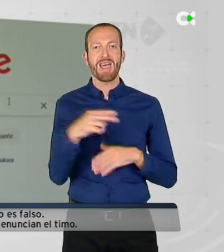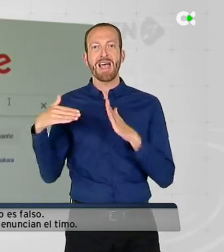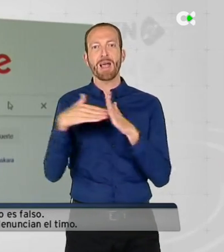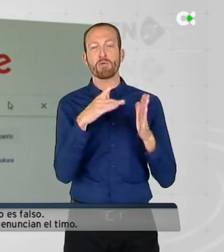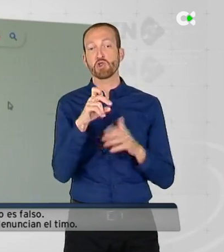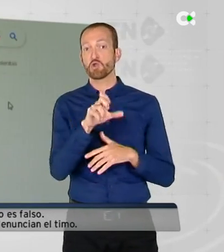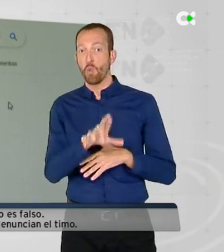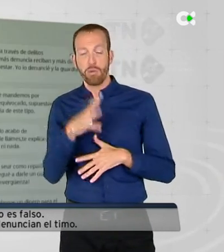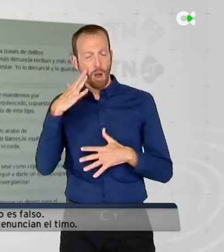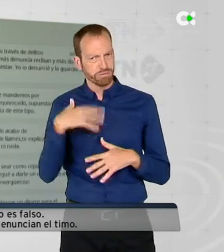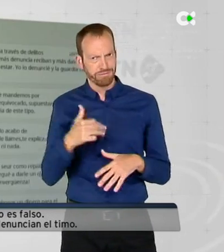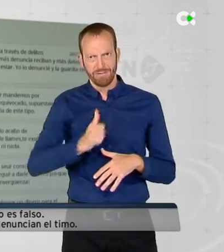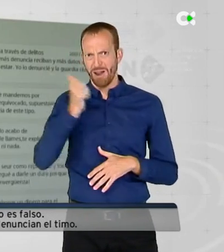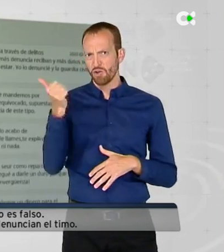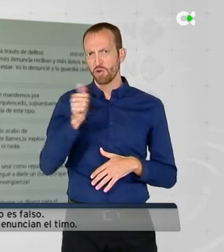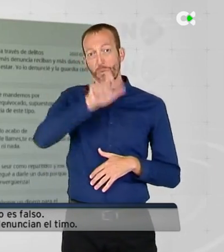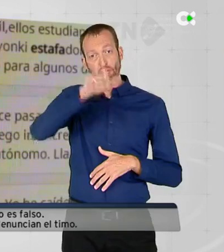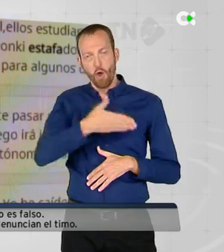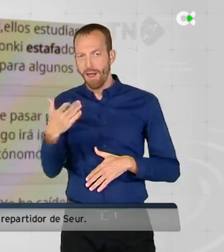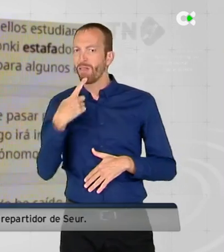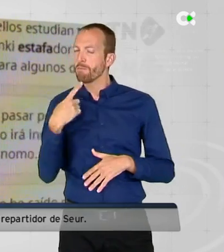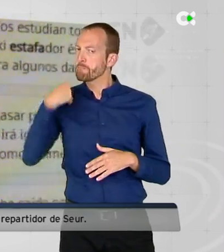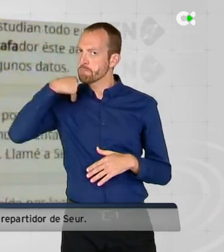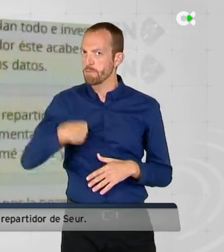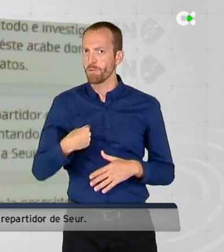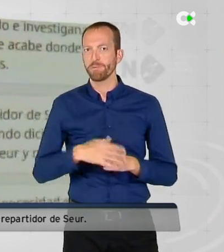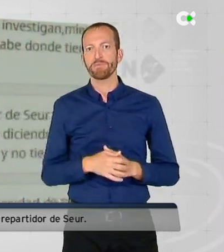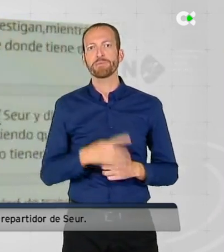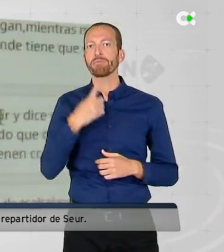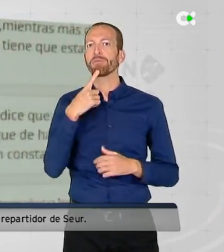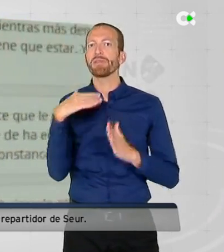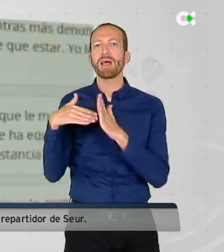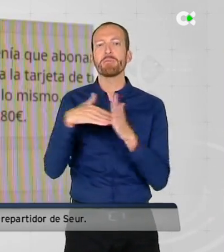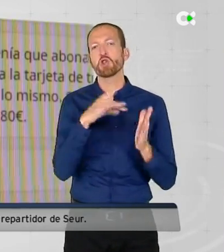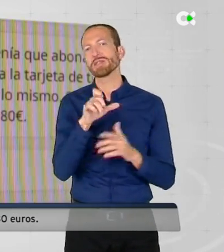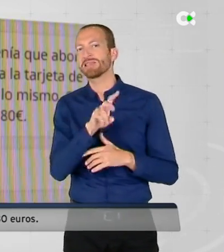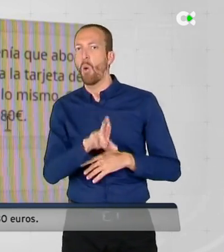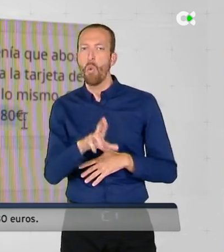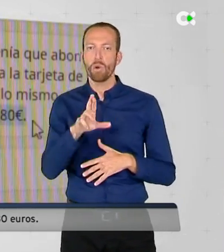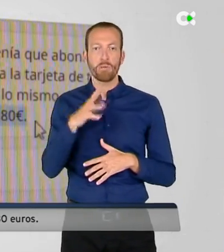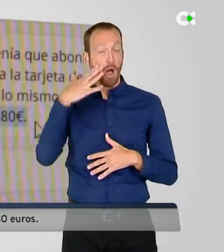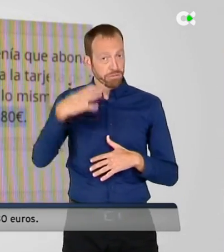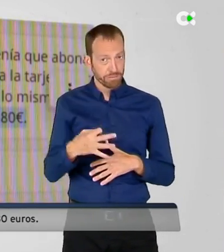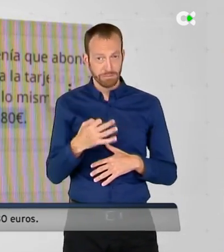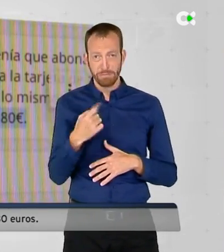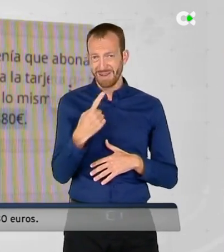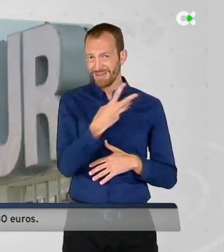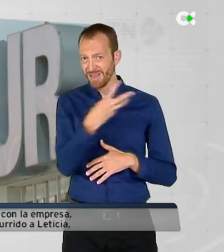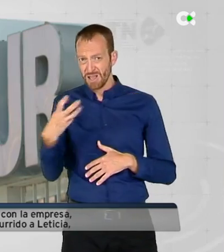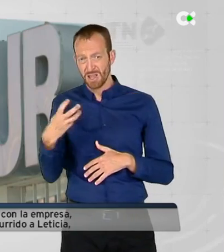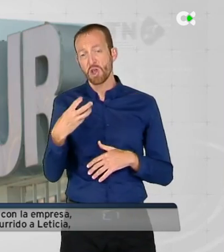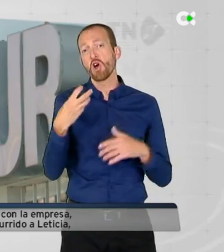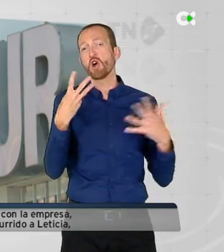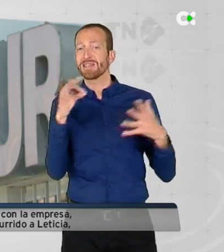es falso. Otros usuarios denuncian el timo. Se hace pasar por repartidor de Seur. A 1.380 euros.